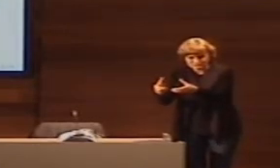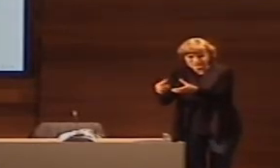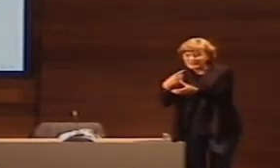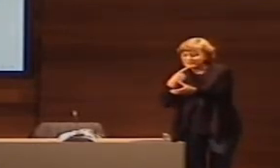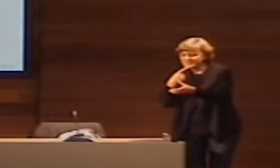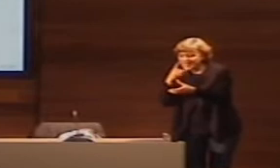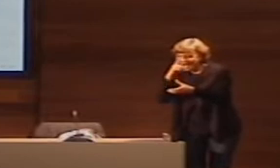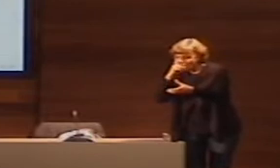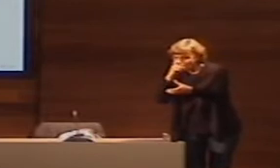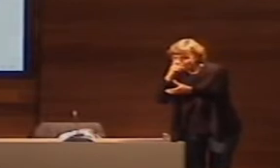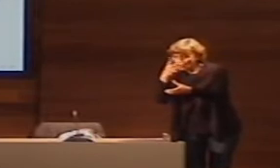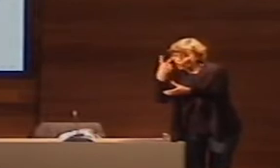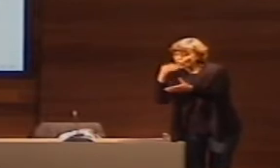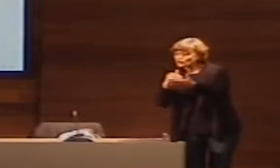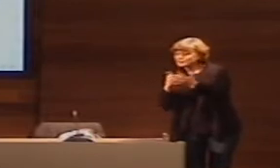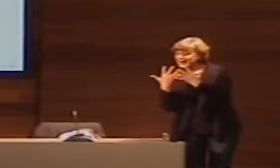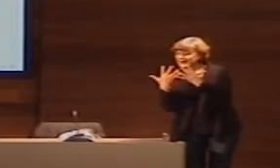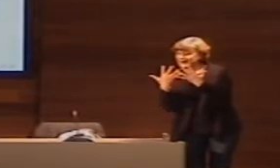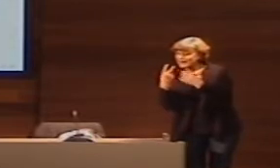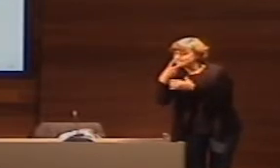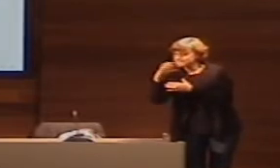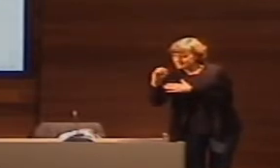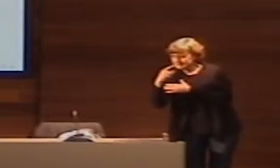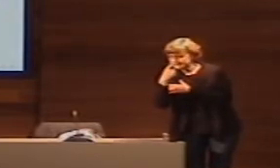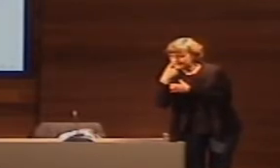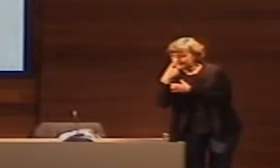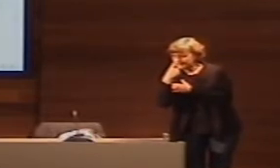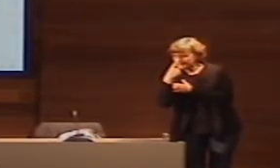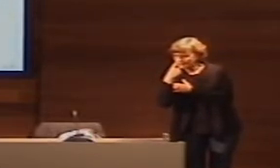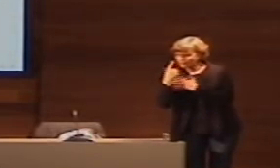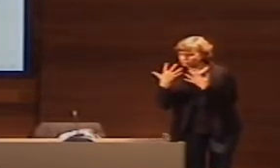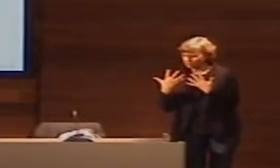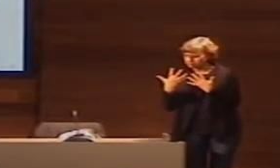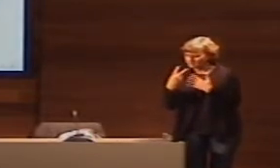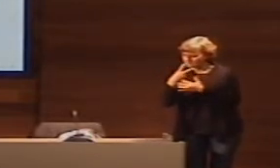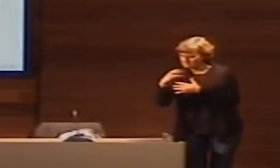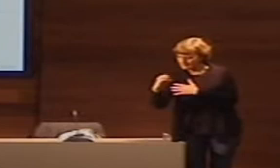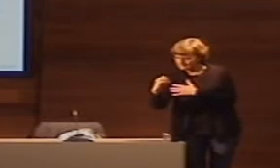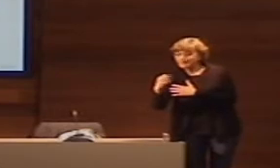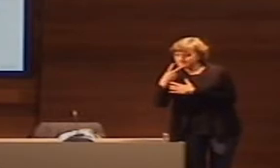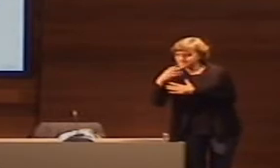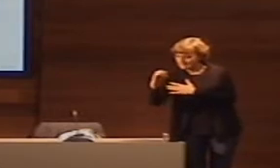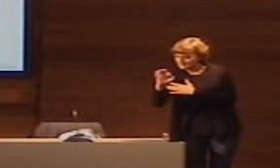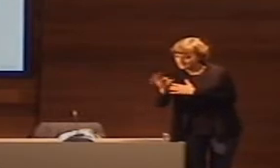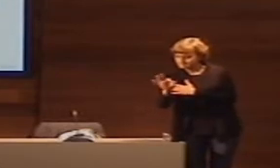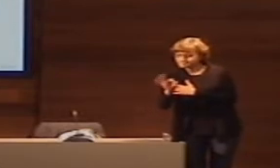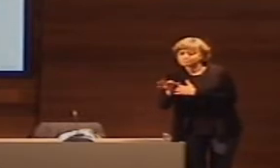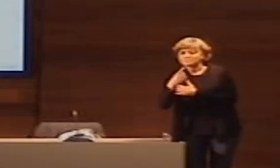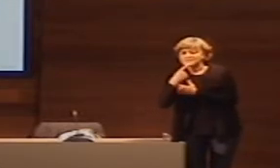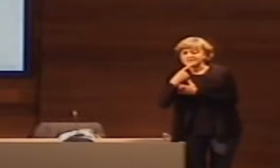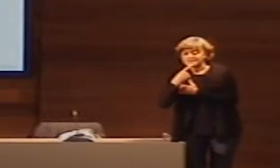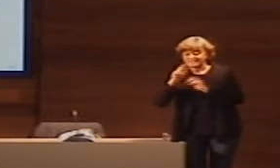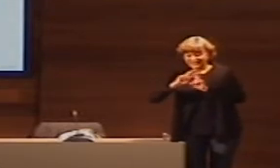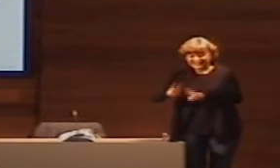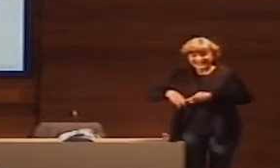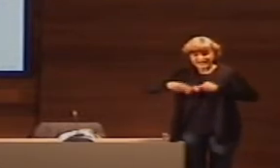¿para qué año era? Para el año 2020 también me parece, no me querría equivocar, los residuos municipales biodegradables deberán